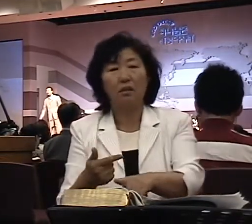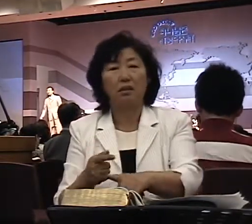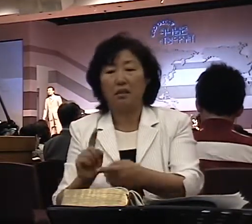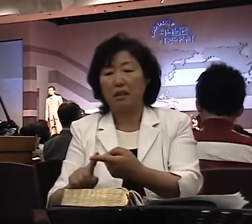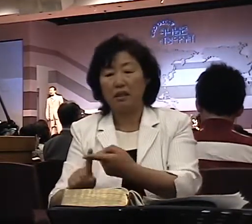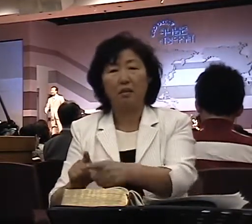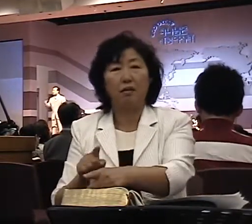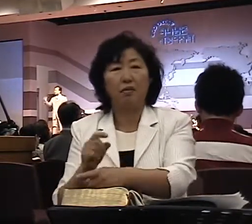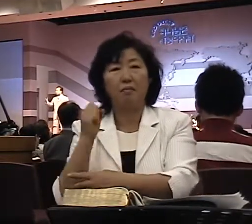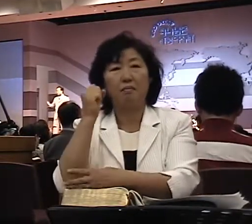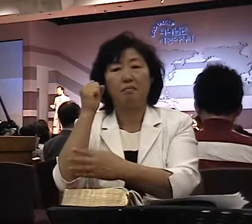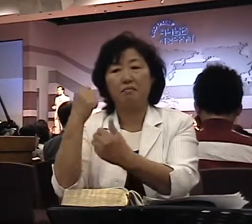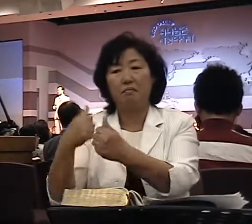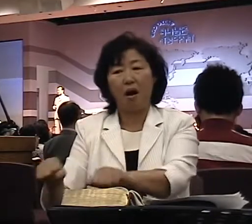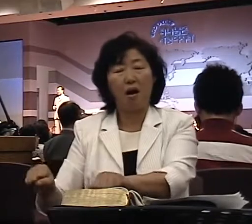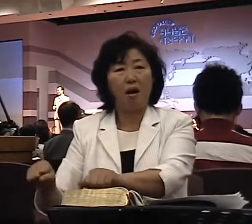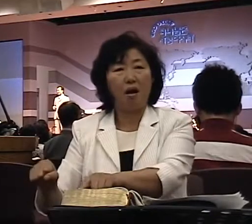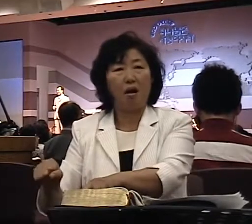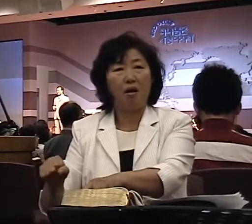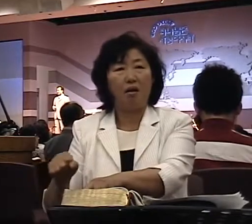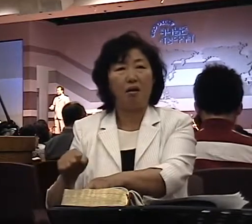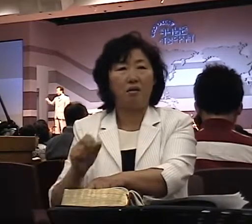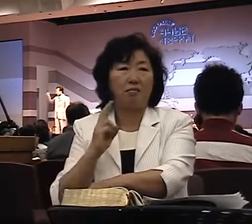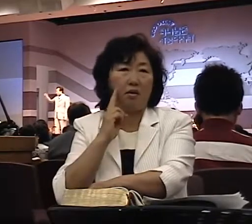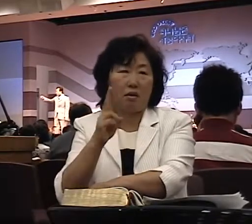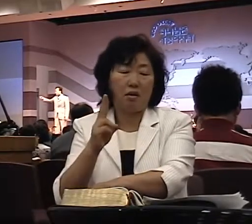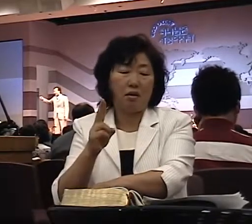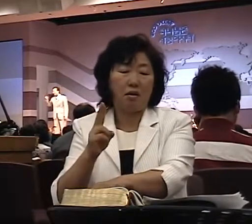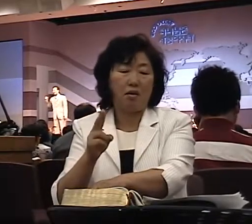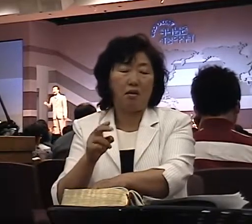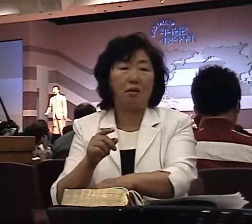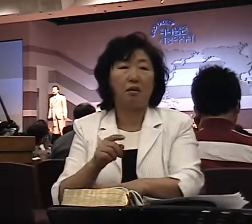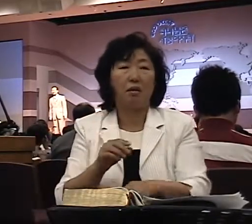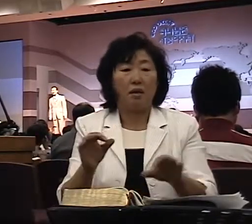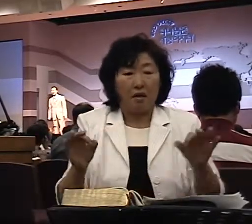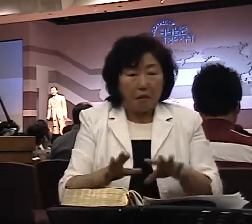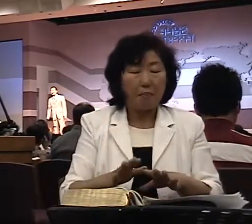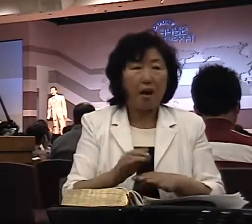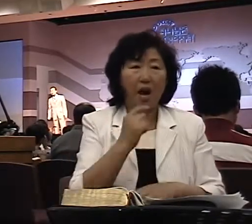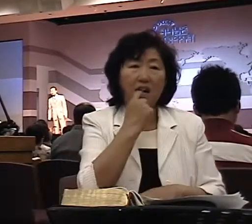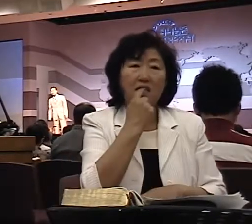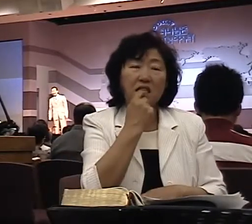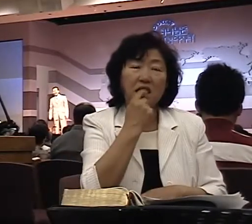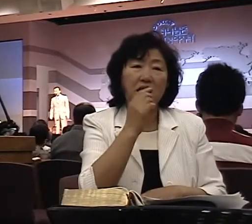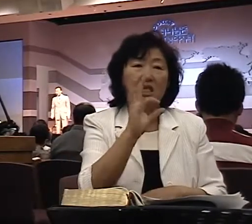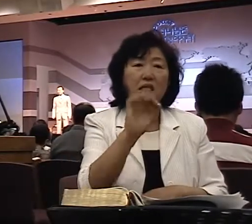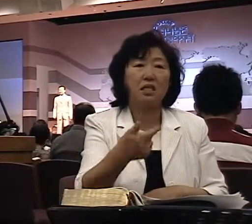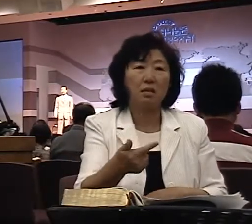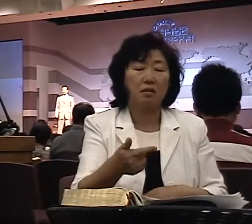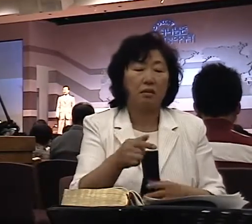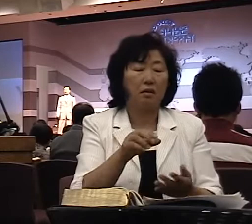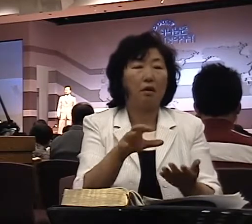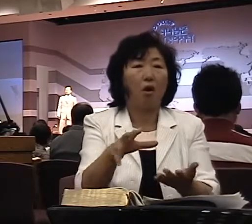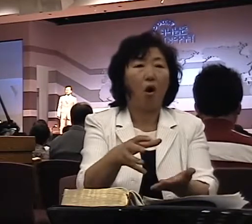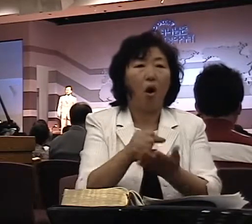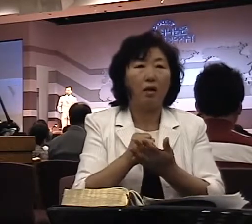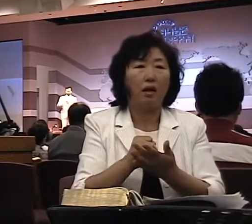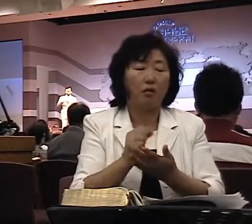심각한 그 망가진 모습이 됩니다. 바로 그 순간 꺼내야 합니다. 그 순간이